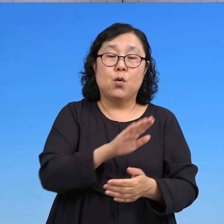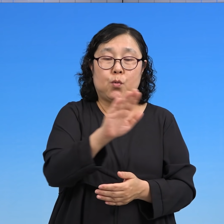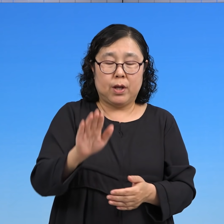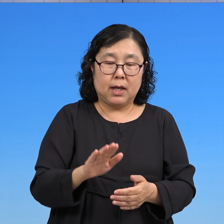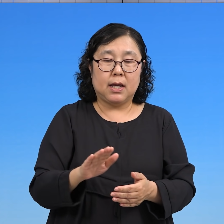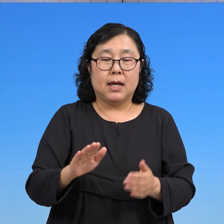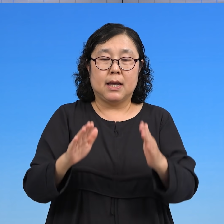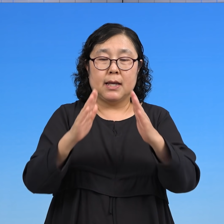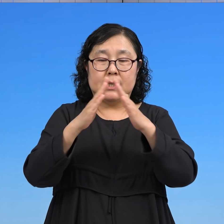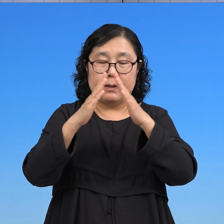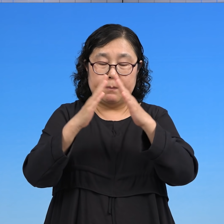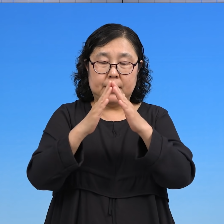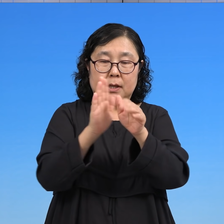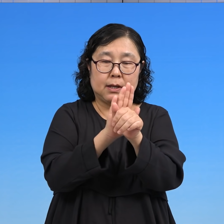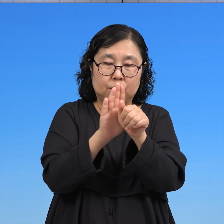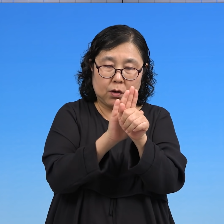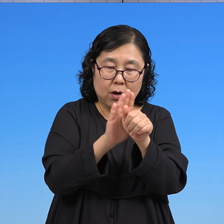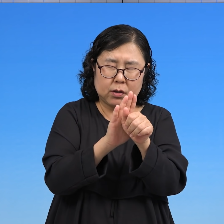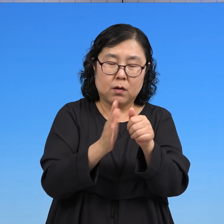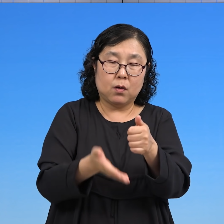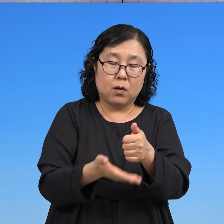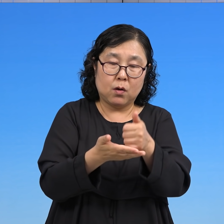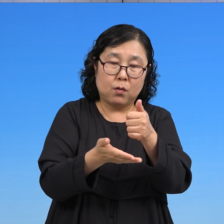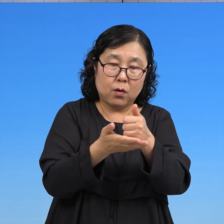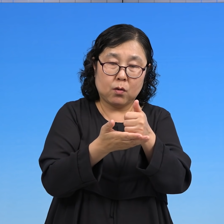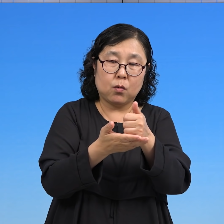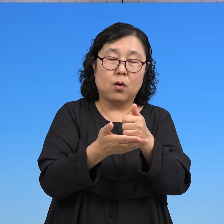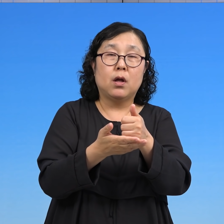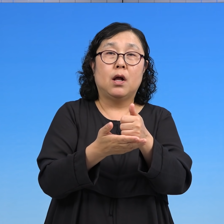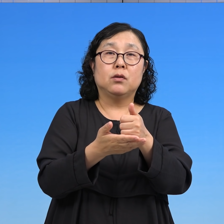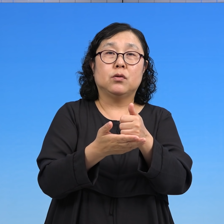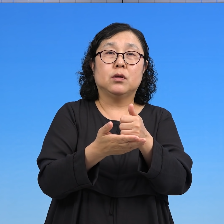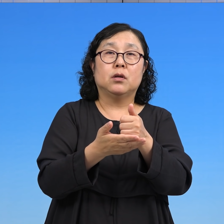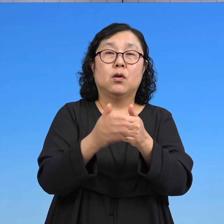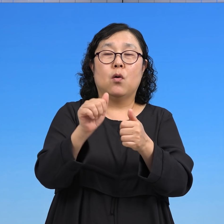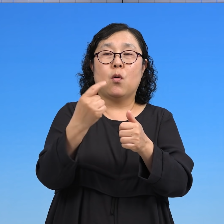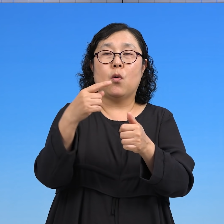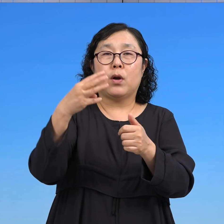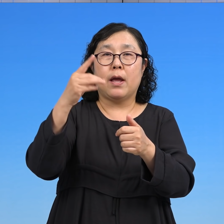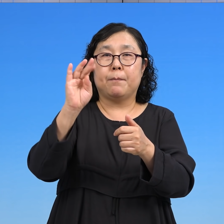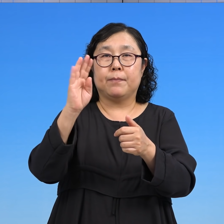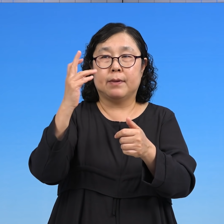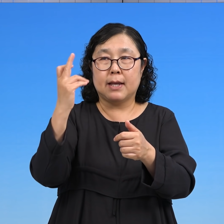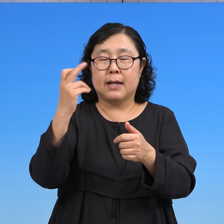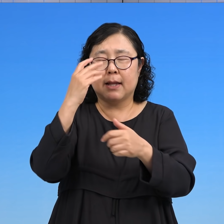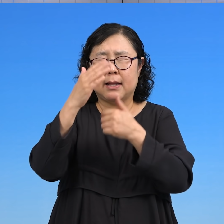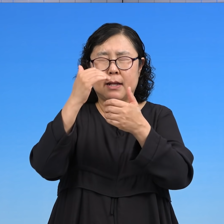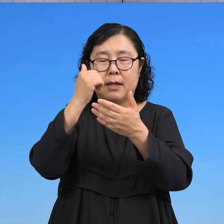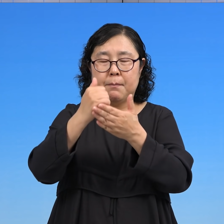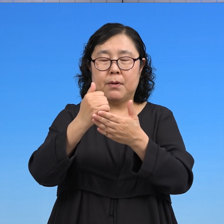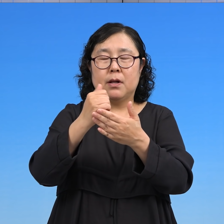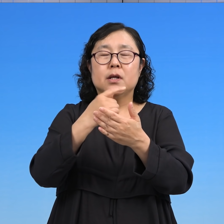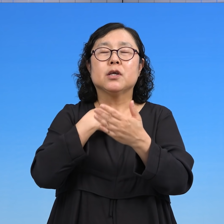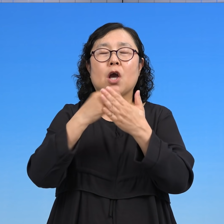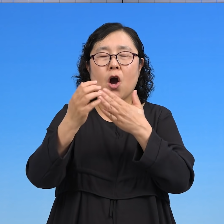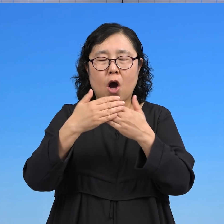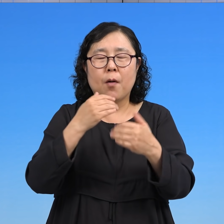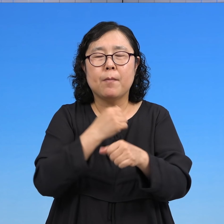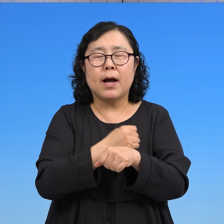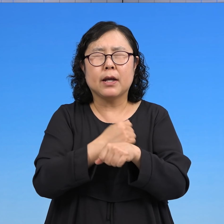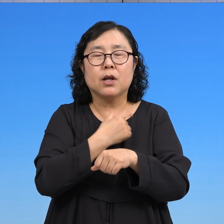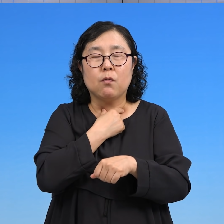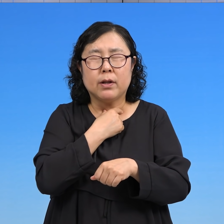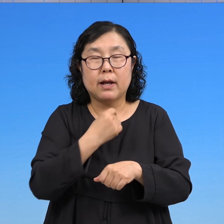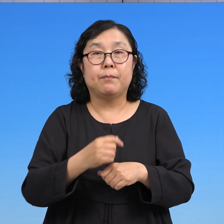격려와 위로의 호렙산이 회복되기를 원합니다. 부모된 우리가 먼저 호렙산의 하나님을 경험하기 원합니다. 각자에게 주신